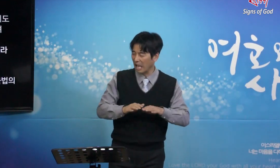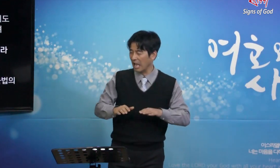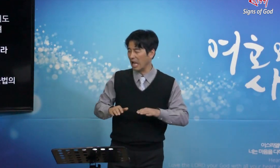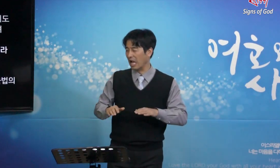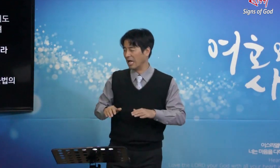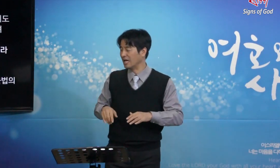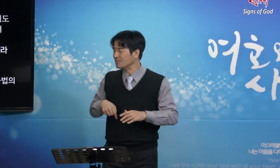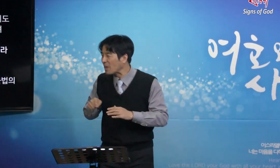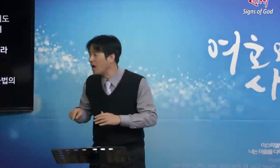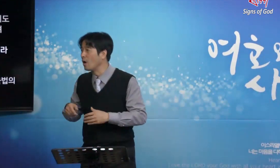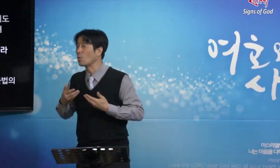농인은 청인과